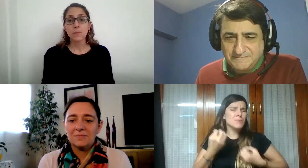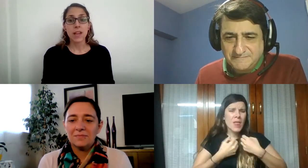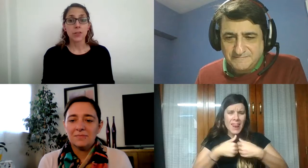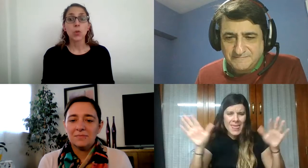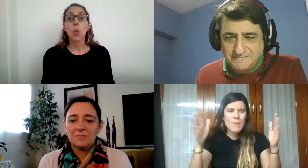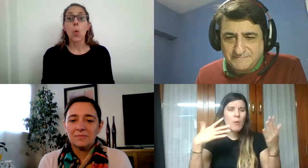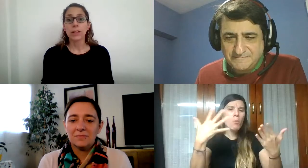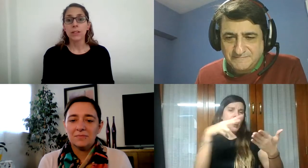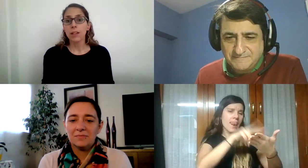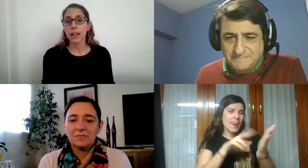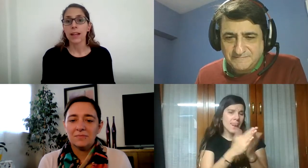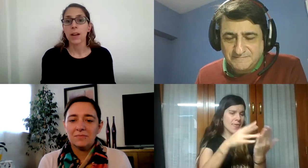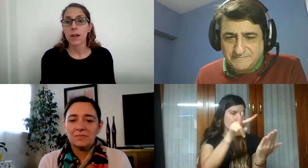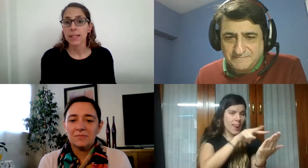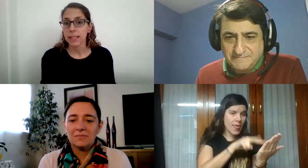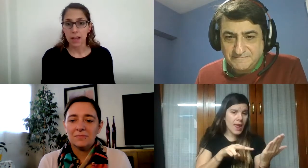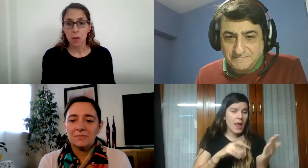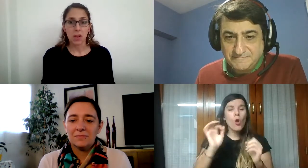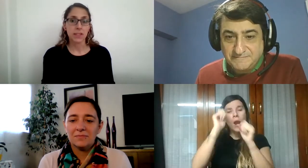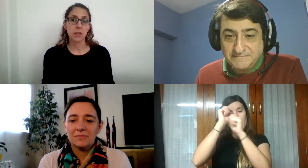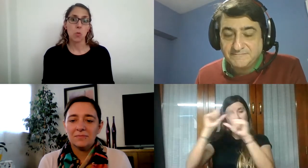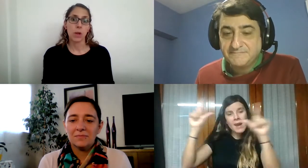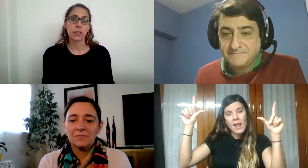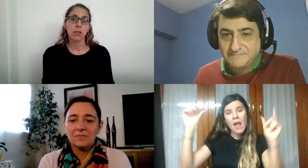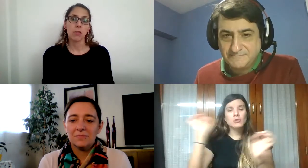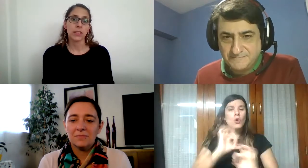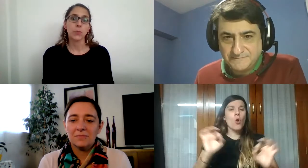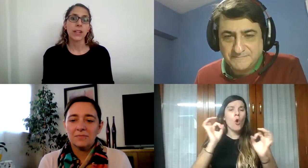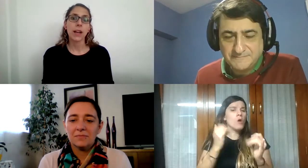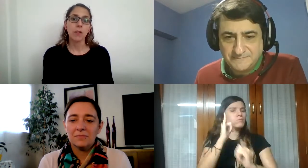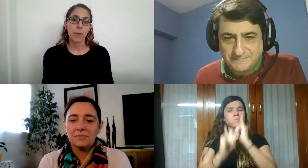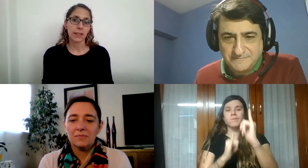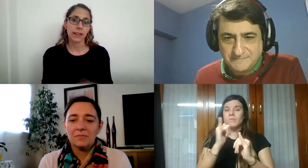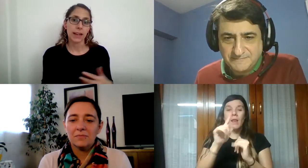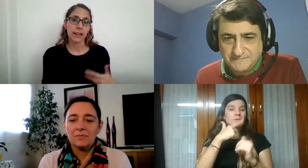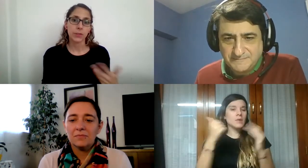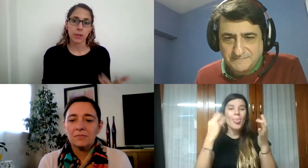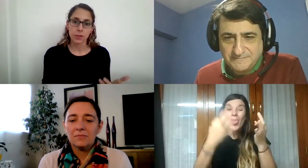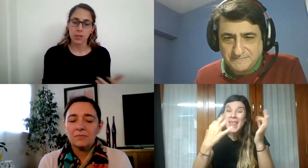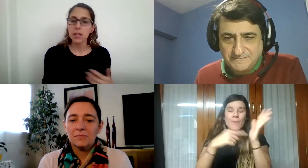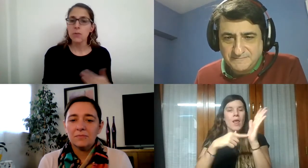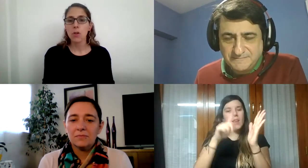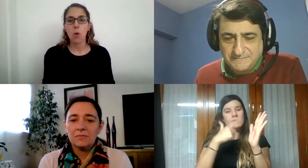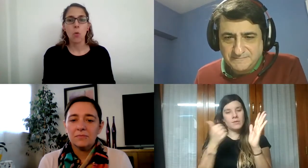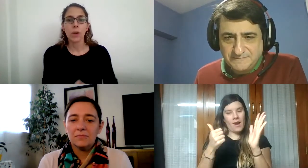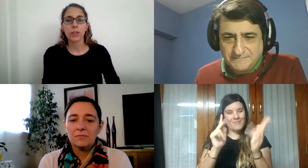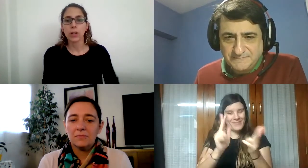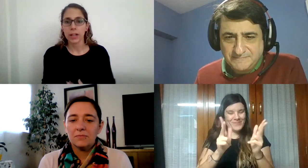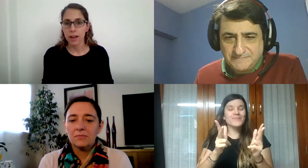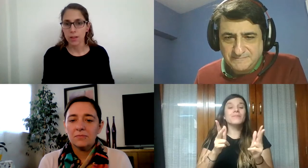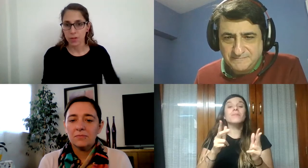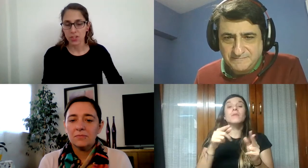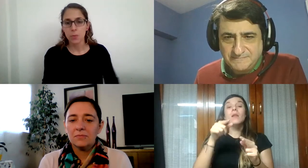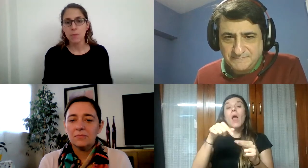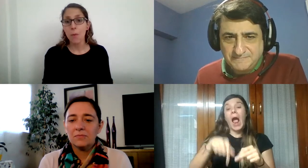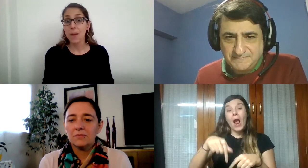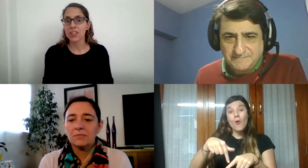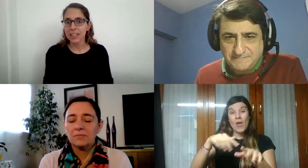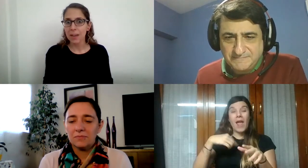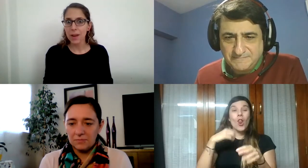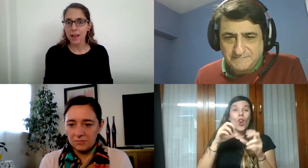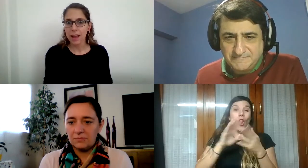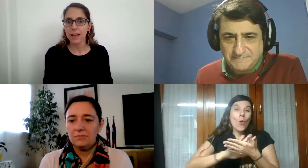es enviarnos un cuento en lengua de señas. Puede ser un cuento inspirado a partir de la lectura de un libro o un cuento creado por ellos mismos,